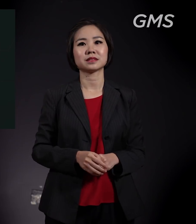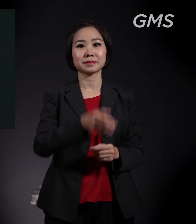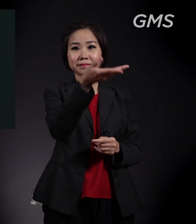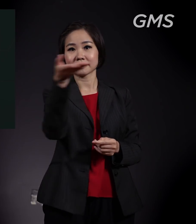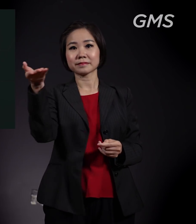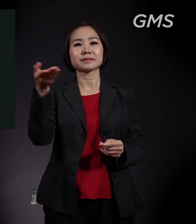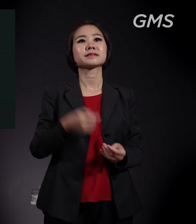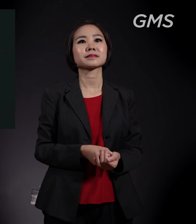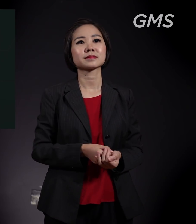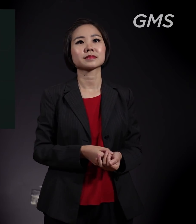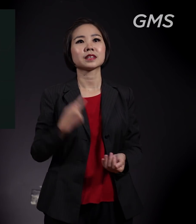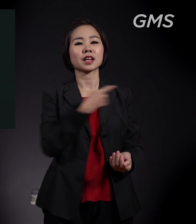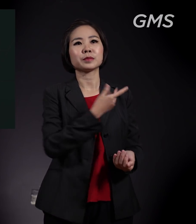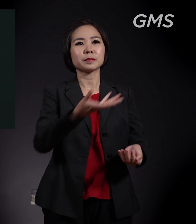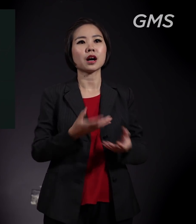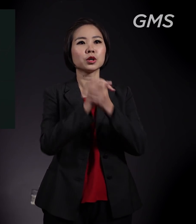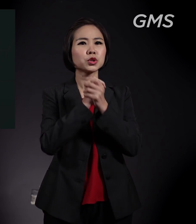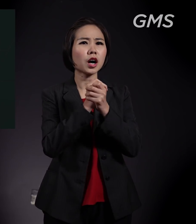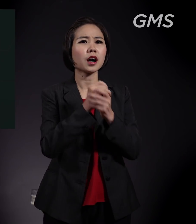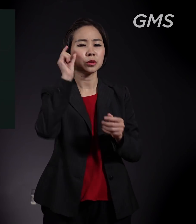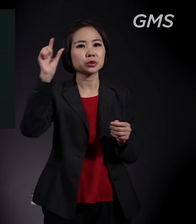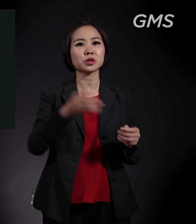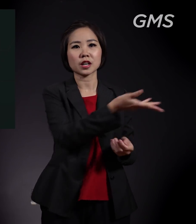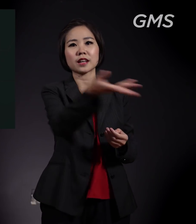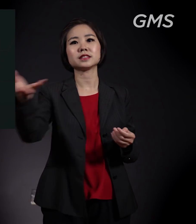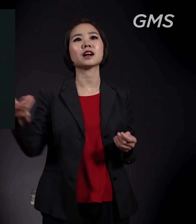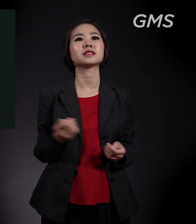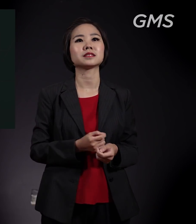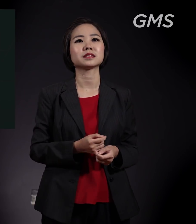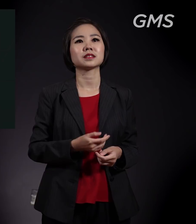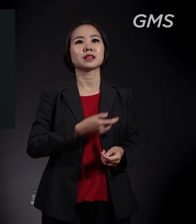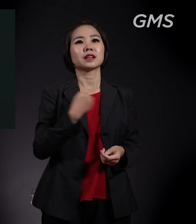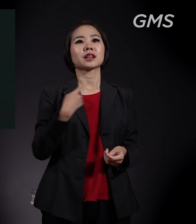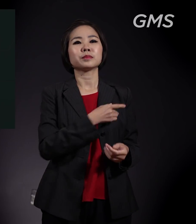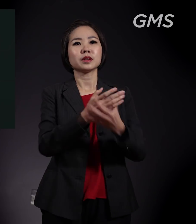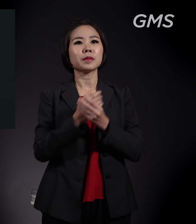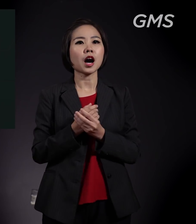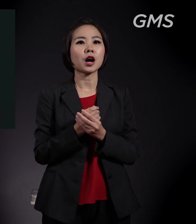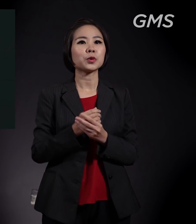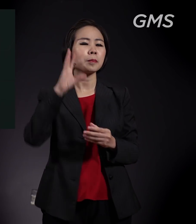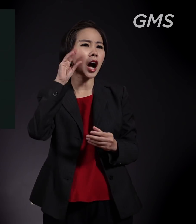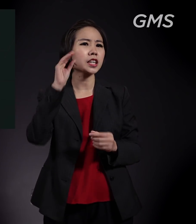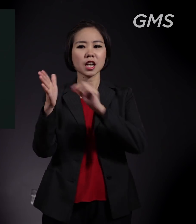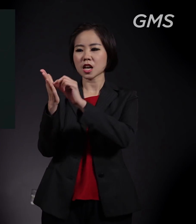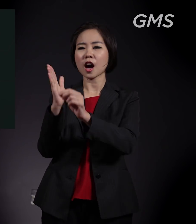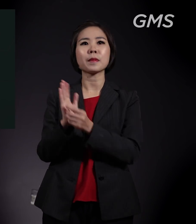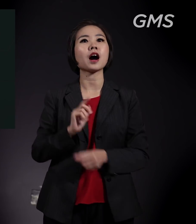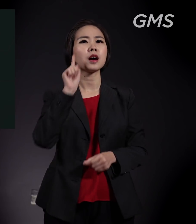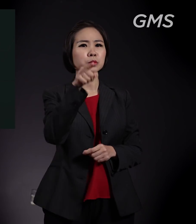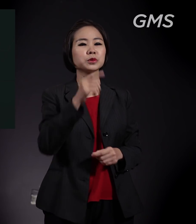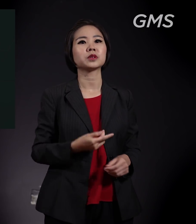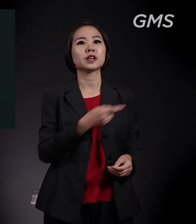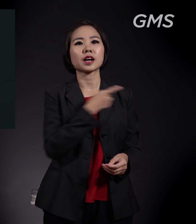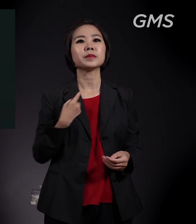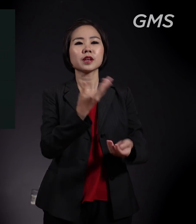gms.church/form. Kami ingin berdoa secara spesifik buat Anda. Kami ingin sebut nama Anda di doa kami. Kami ingin sebut segala kebutuhan